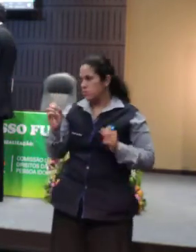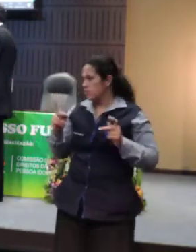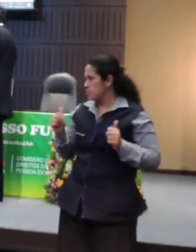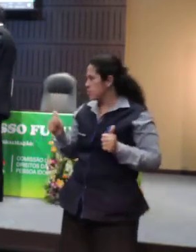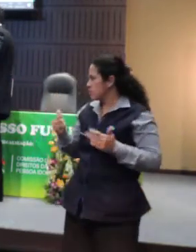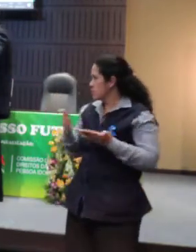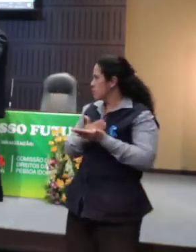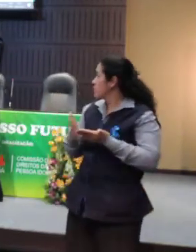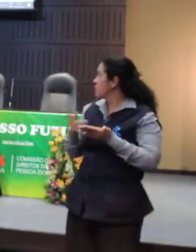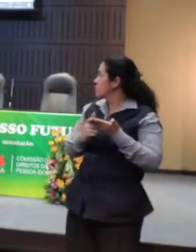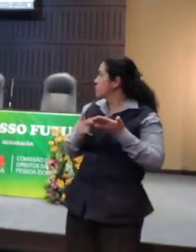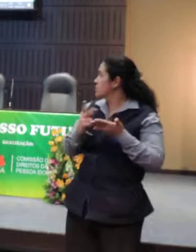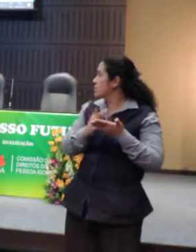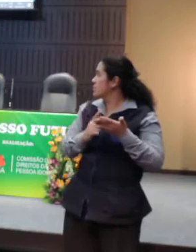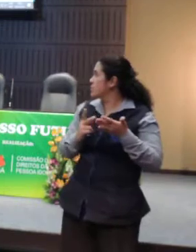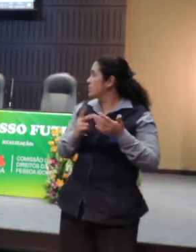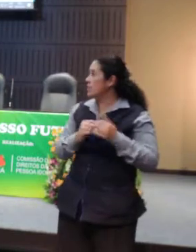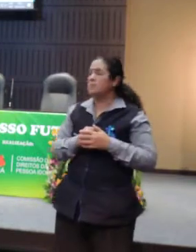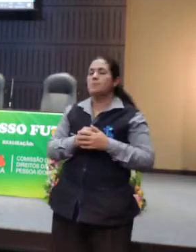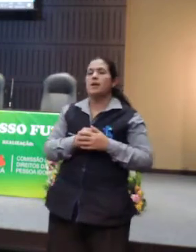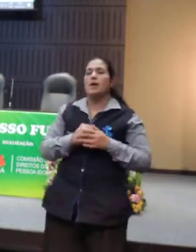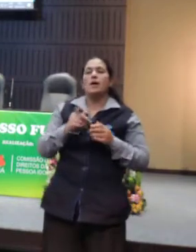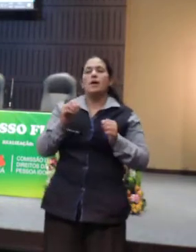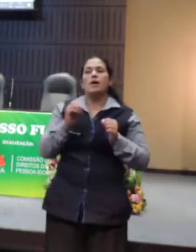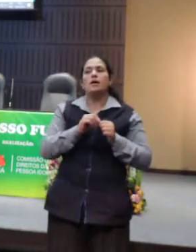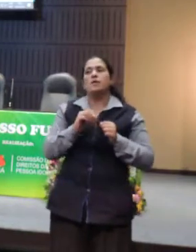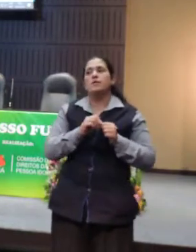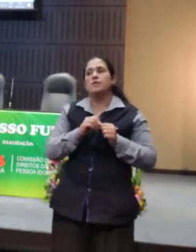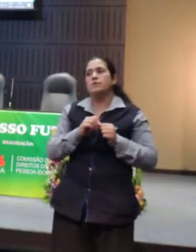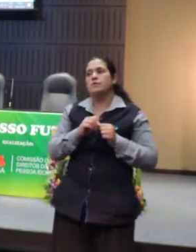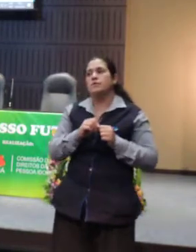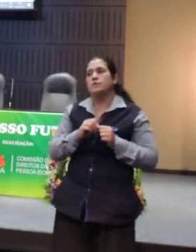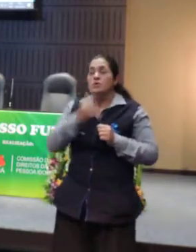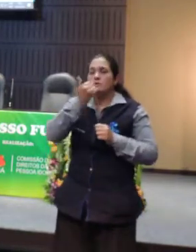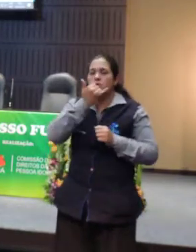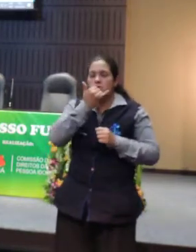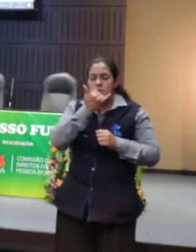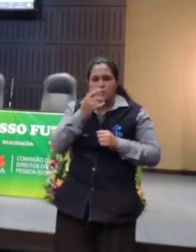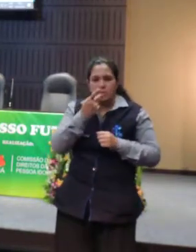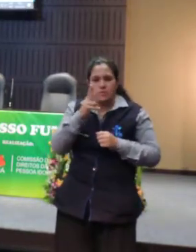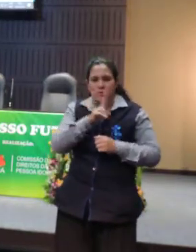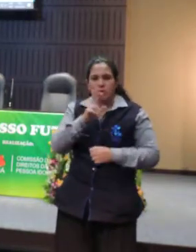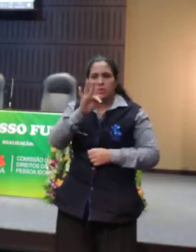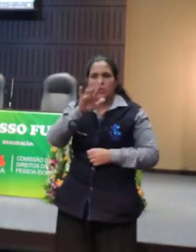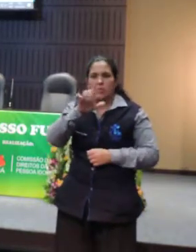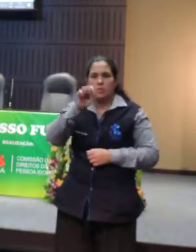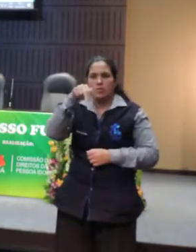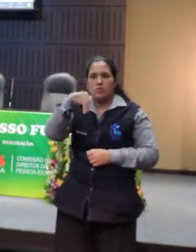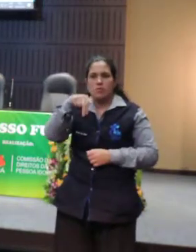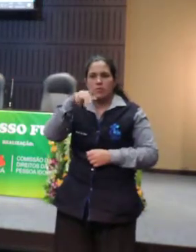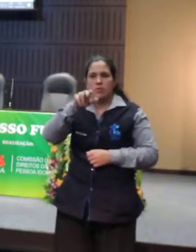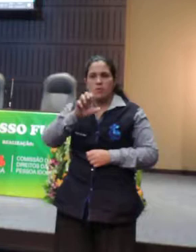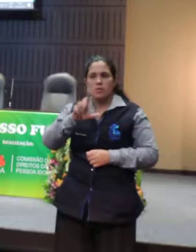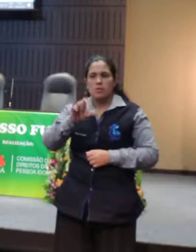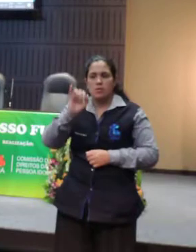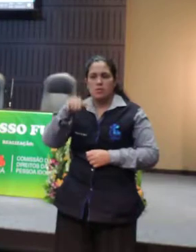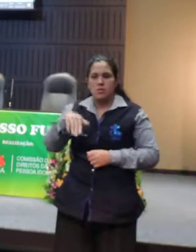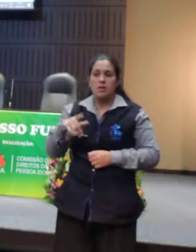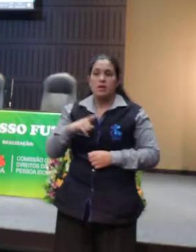daí a gritar. O Franklin, vamos falar no nome, não é para dar nome. Um amigo meu que agora está com